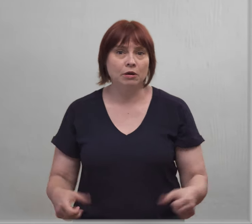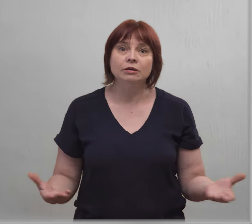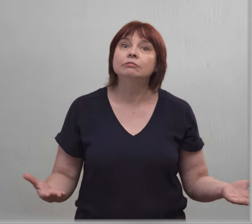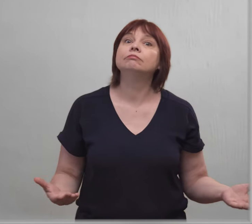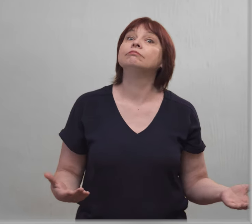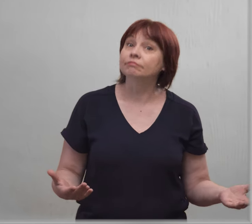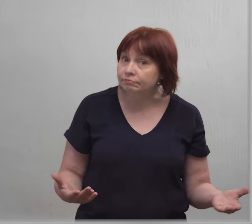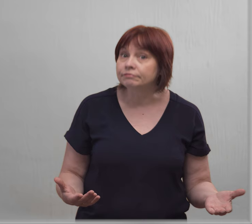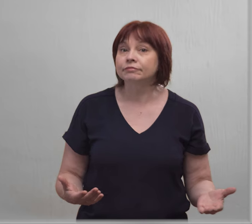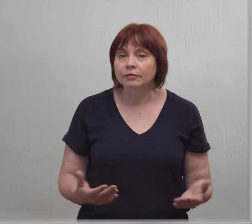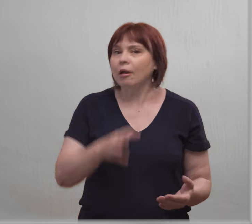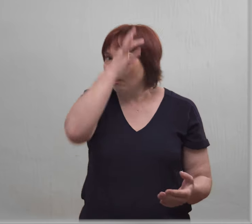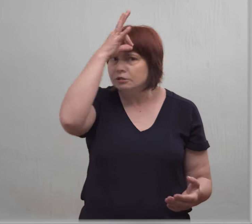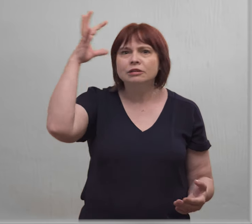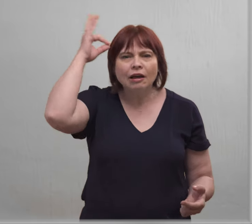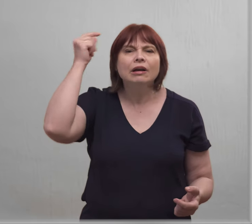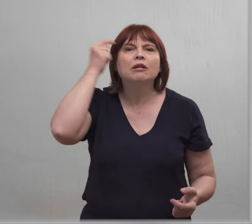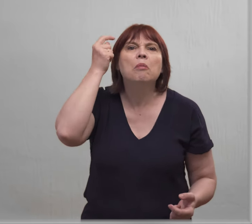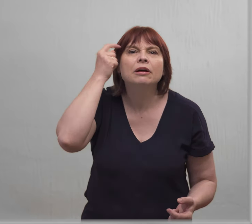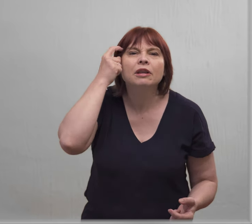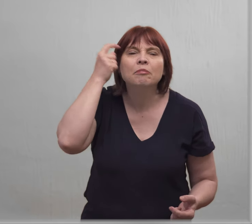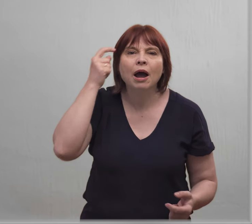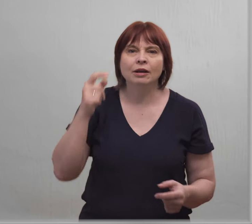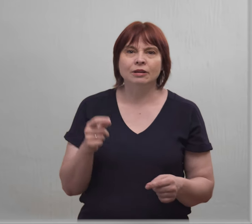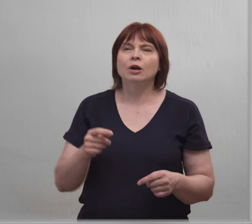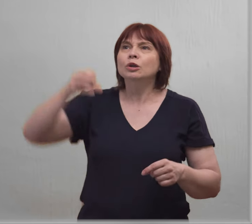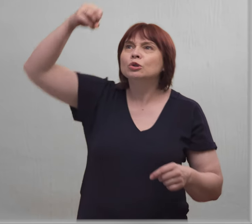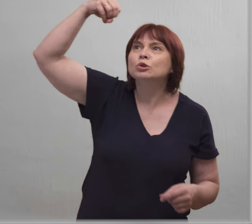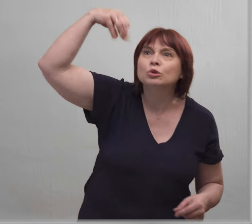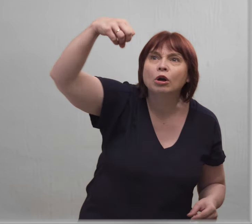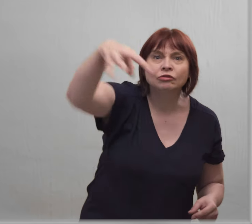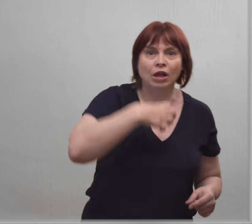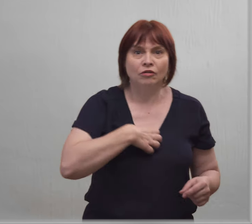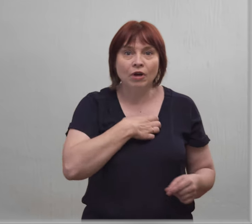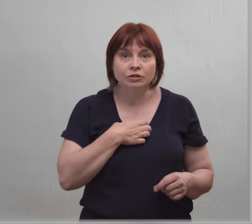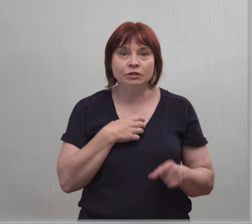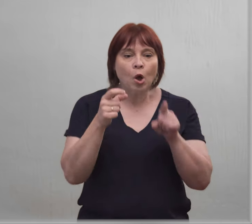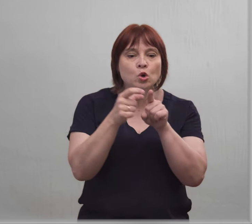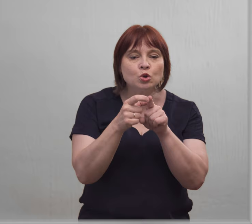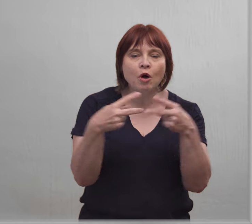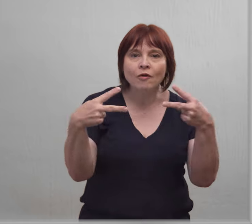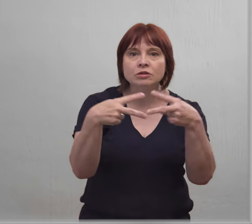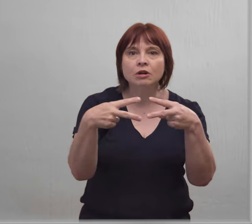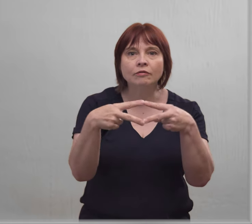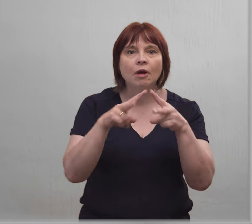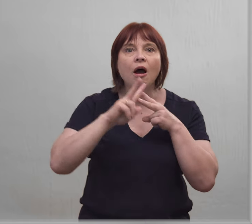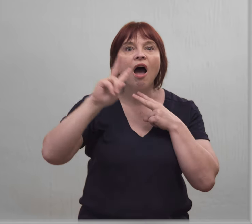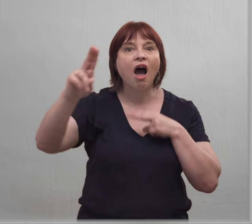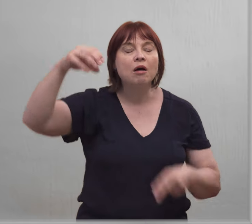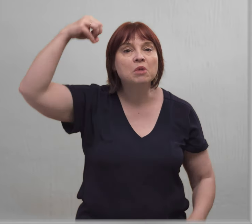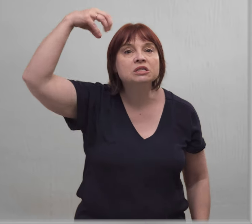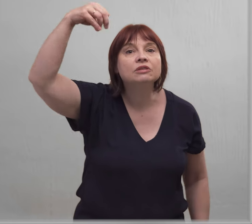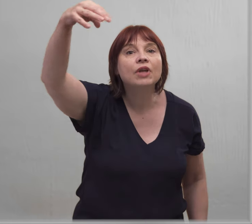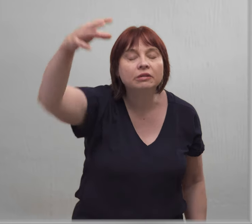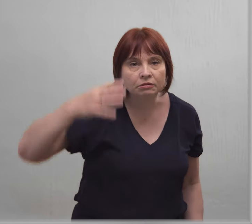словно светильник ноге моей и свет моей стезе. Это светильник. И если ты знаешь Дух